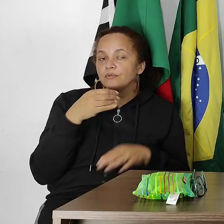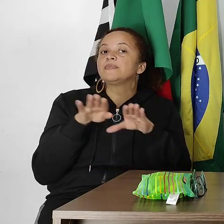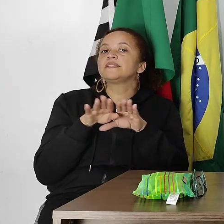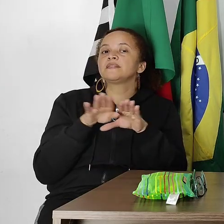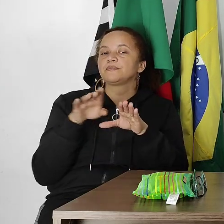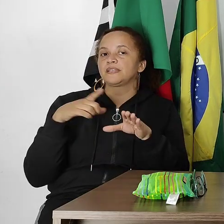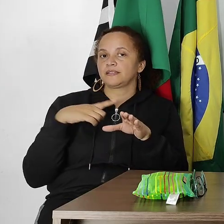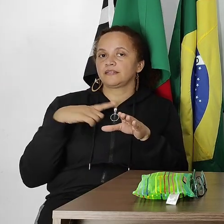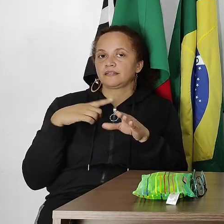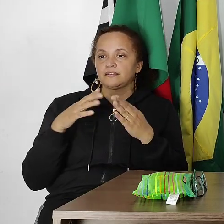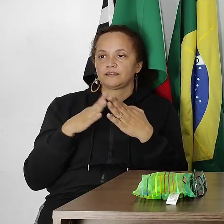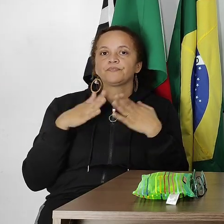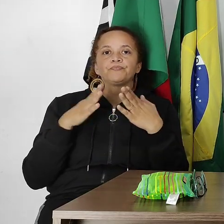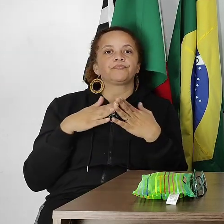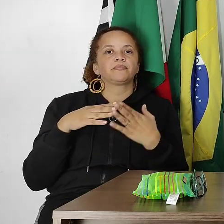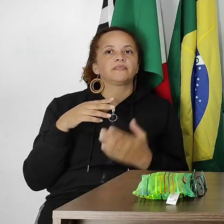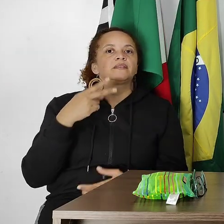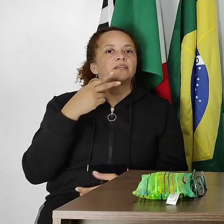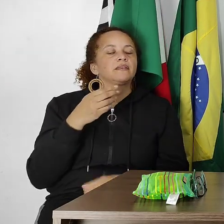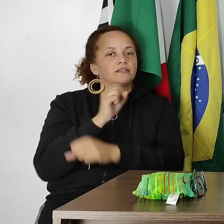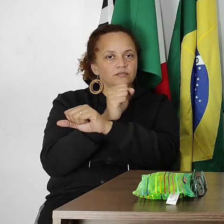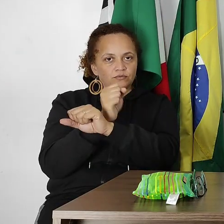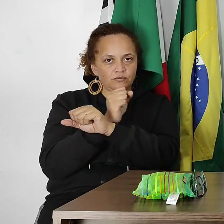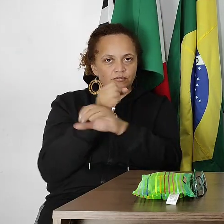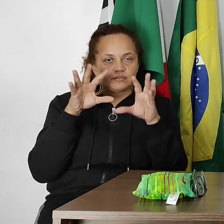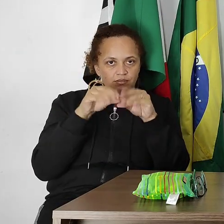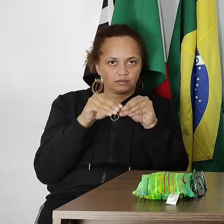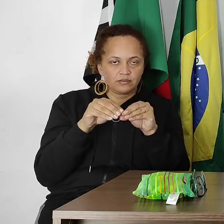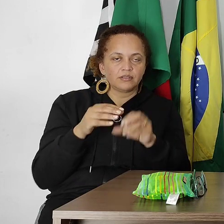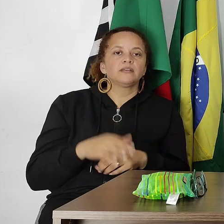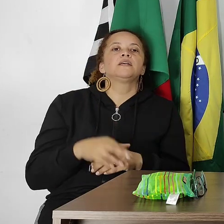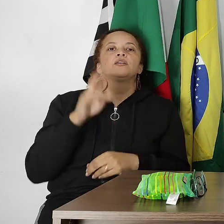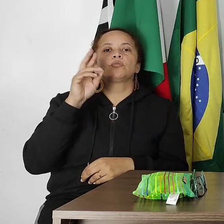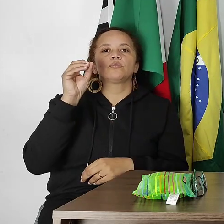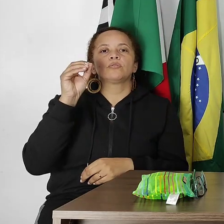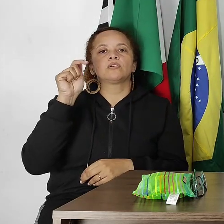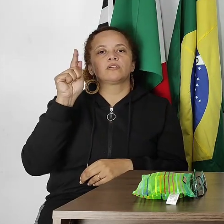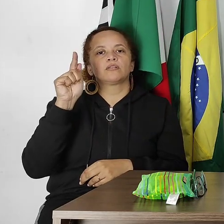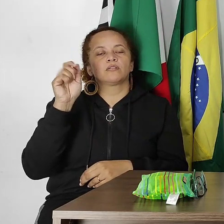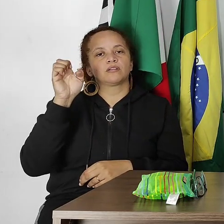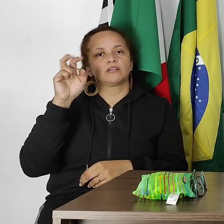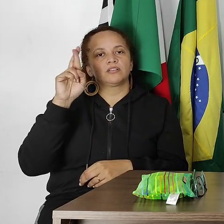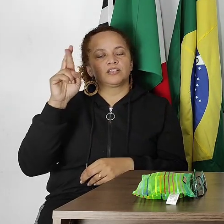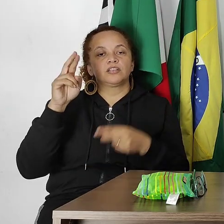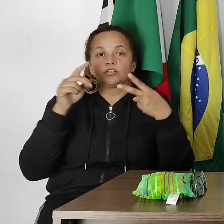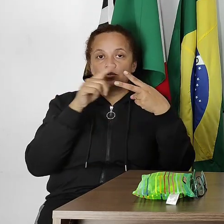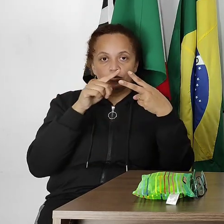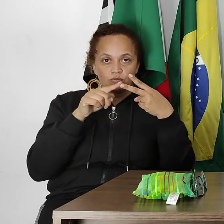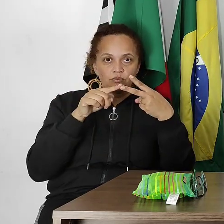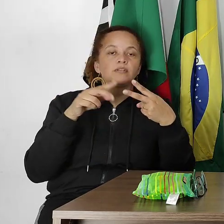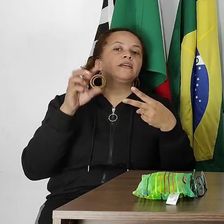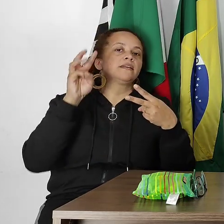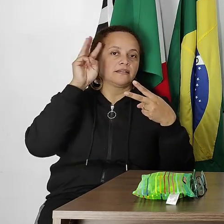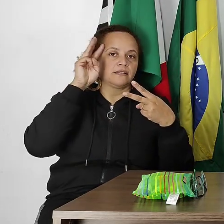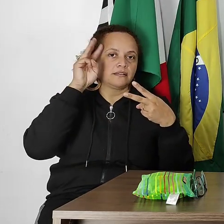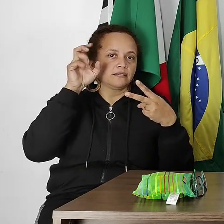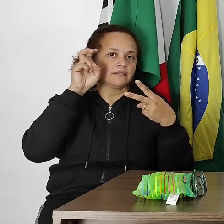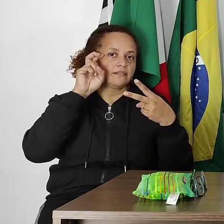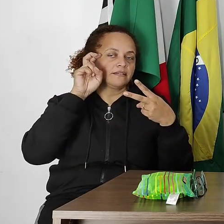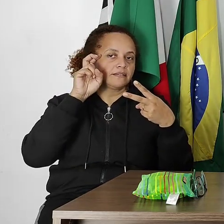20 horas e com o Roger 2 dias na semana, terça e quinta às 8 horas da manhã. Também temos